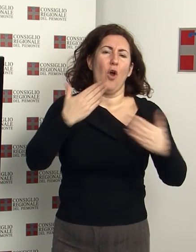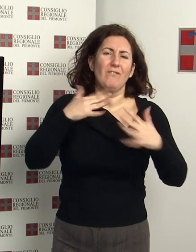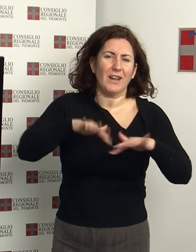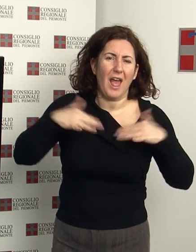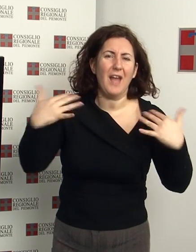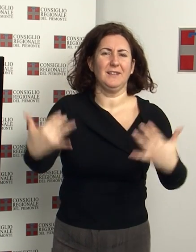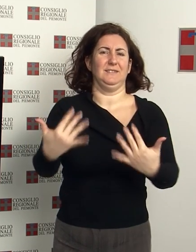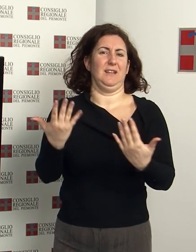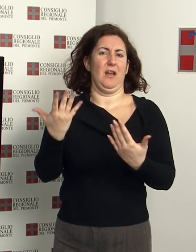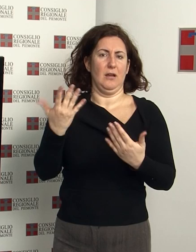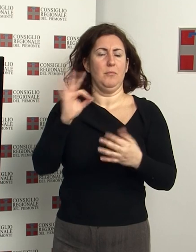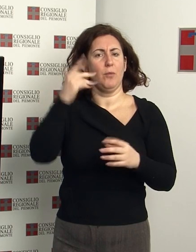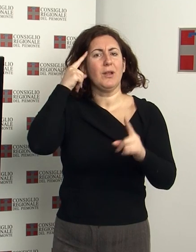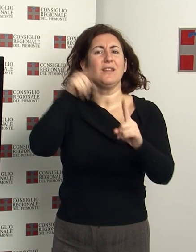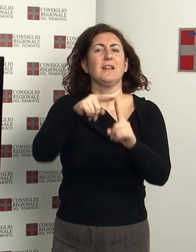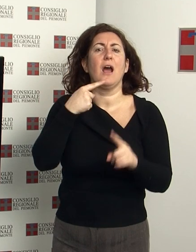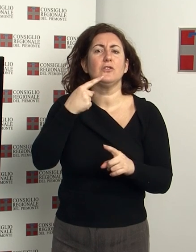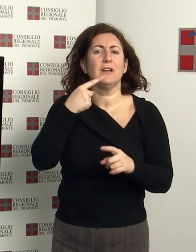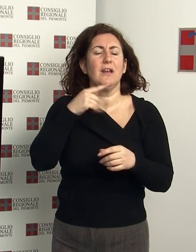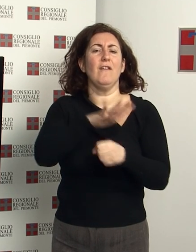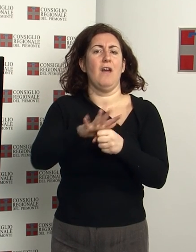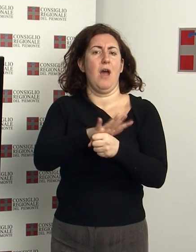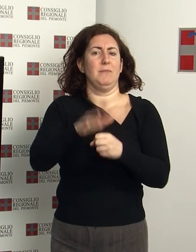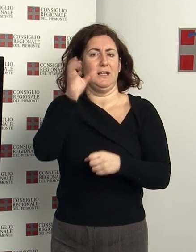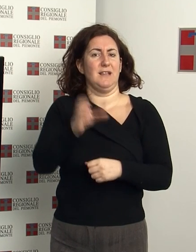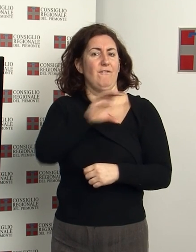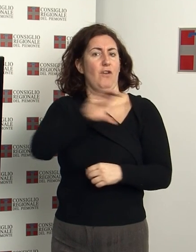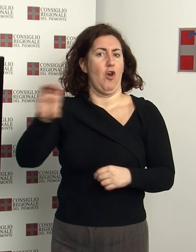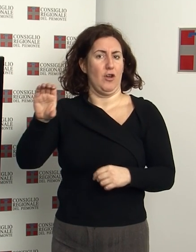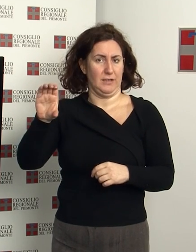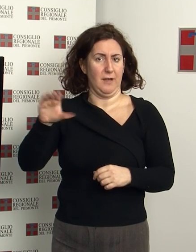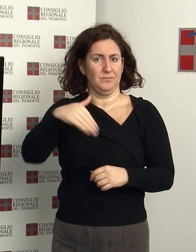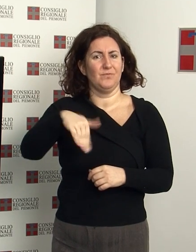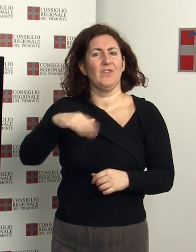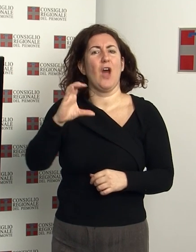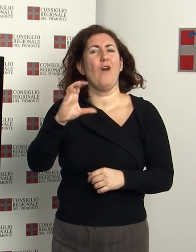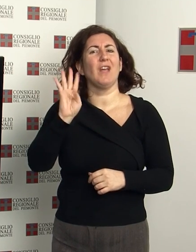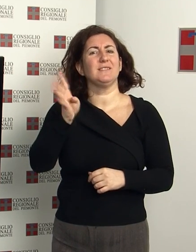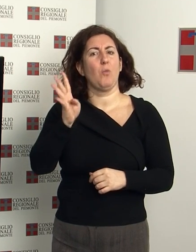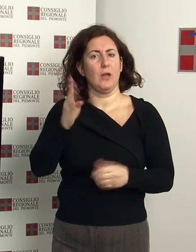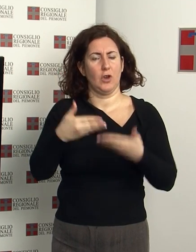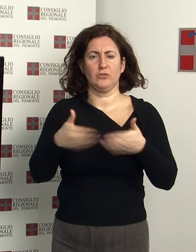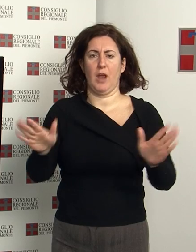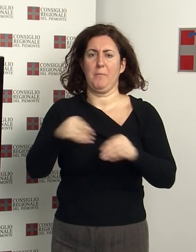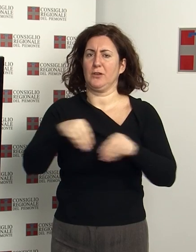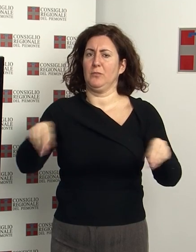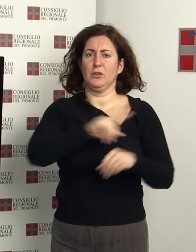preso il via il 23 gennaio alla biblioteca della regione di via Confienza 14 aperta fino al 28 febbraio la mostra